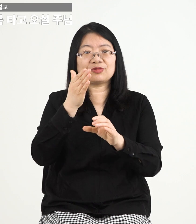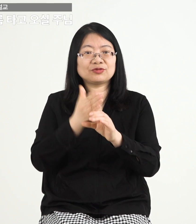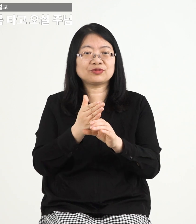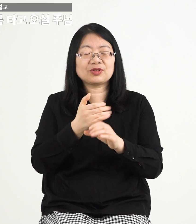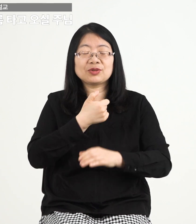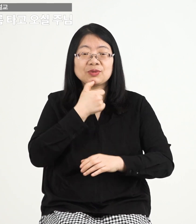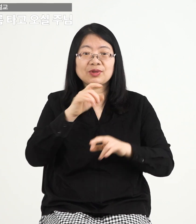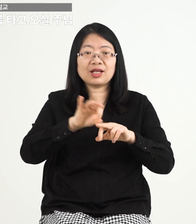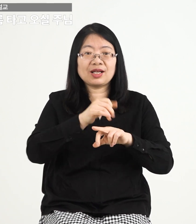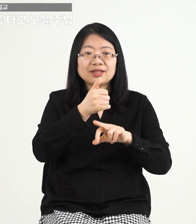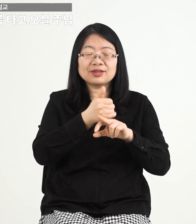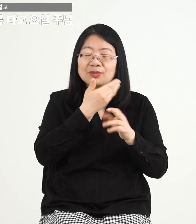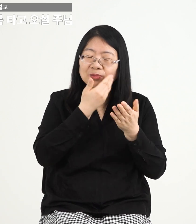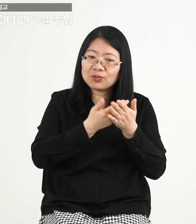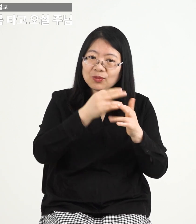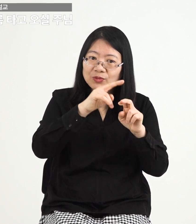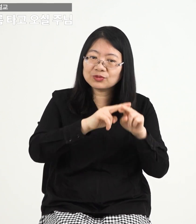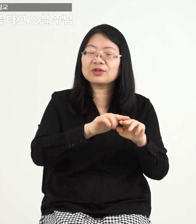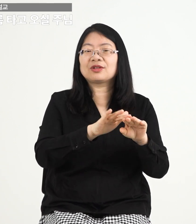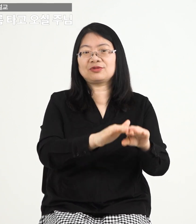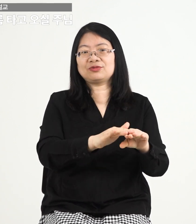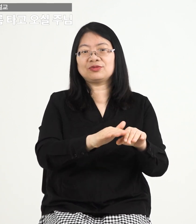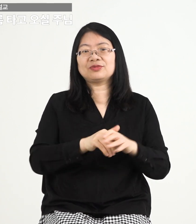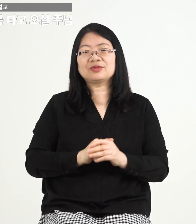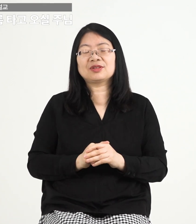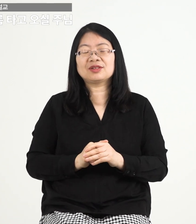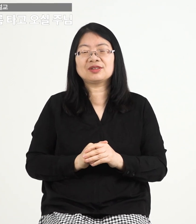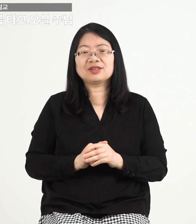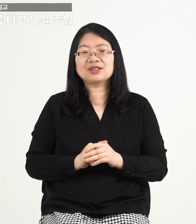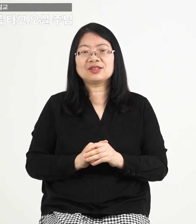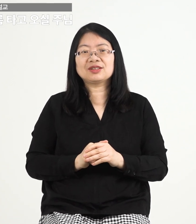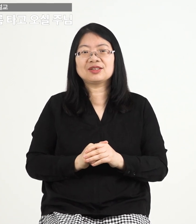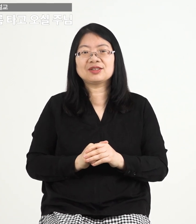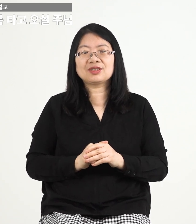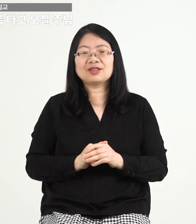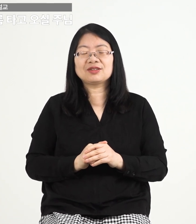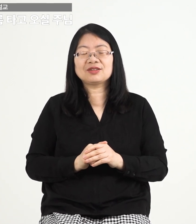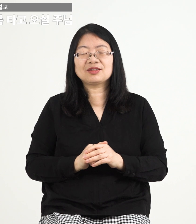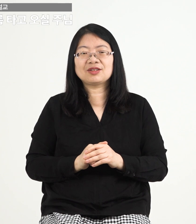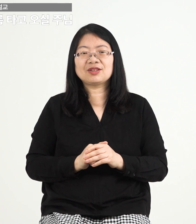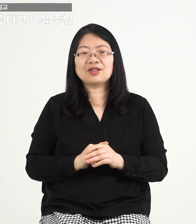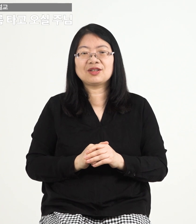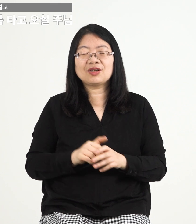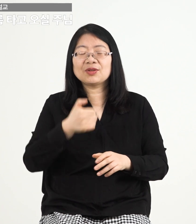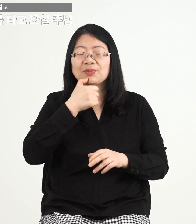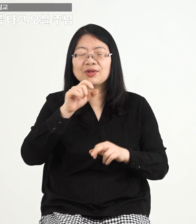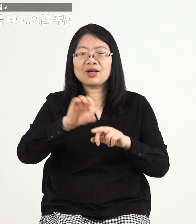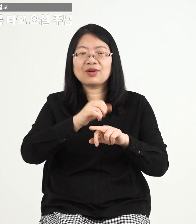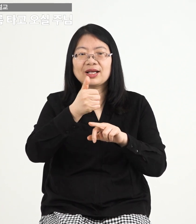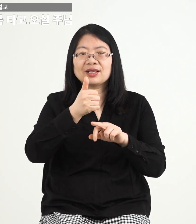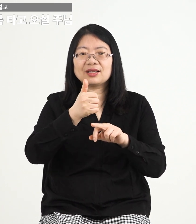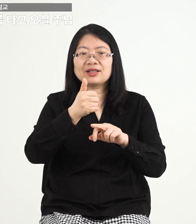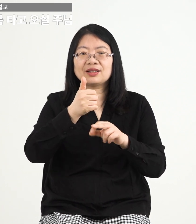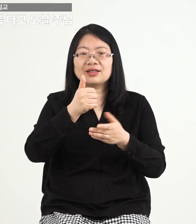로마 황제의 보좌를 염두에 두고. 그러면 당시 로마 황제의 보좌는 어떤